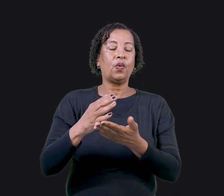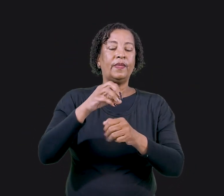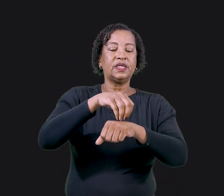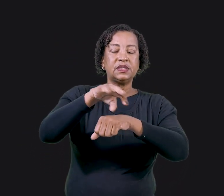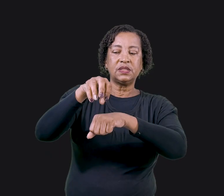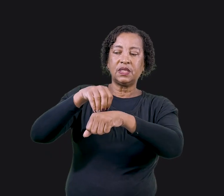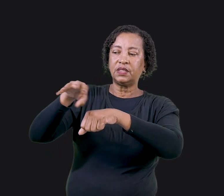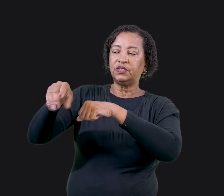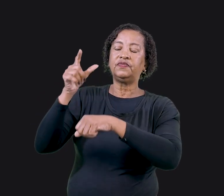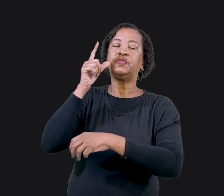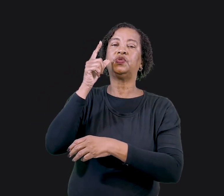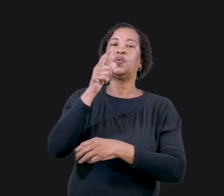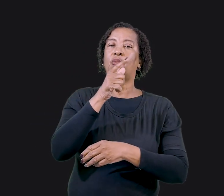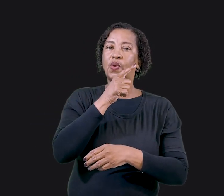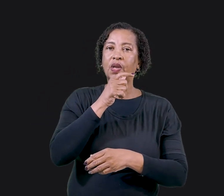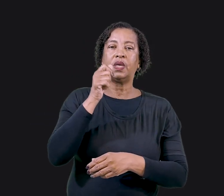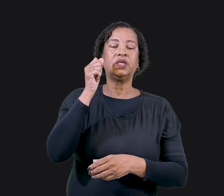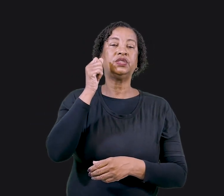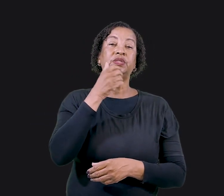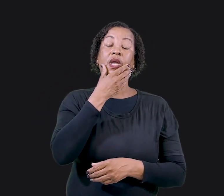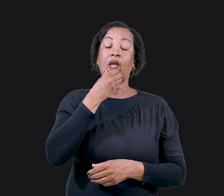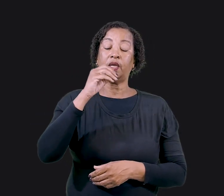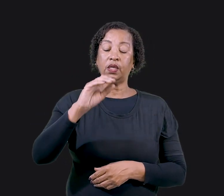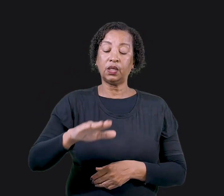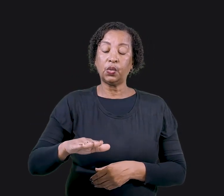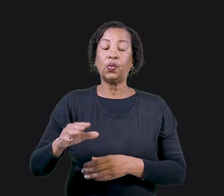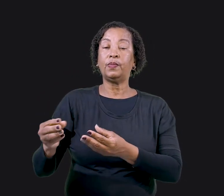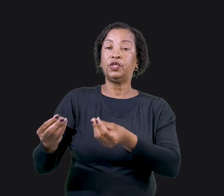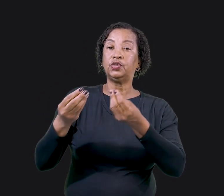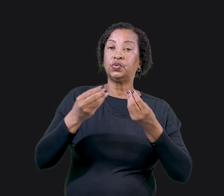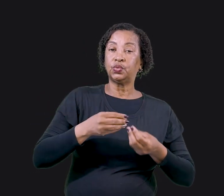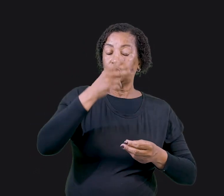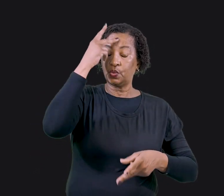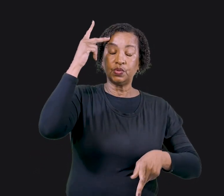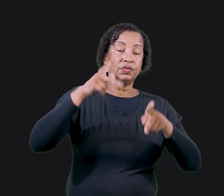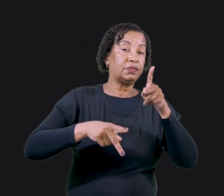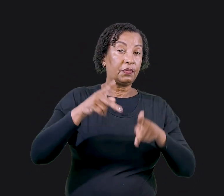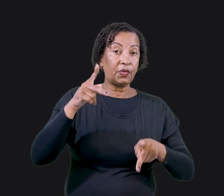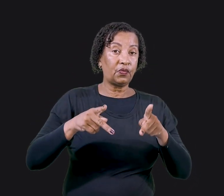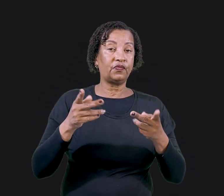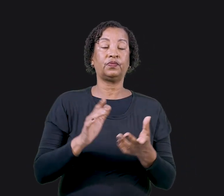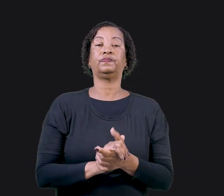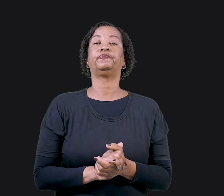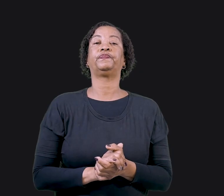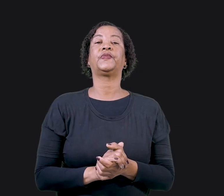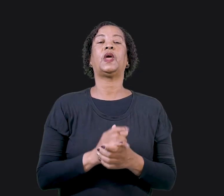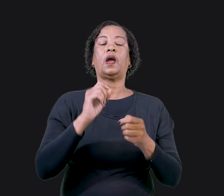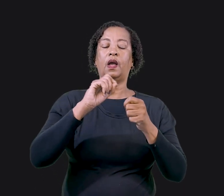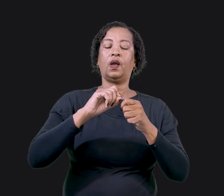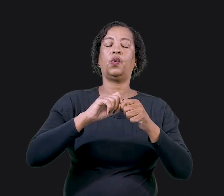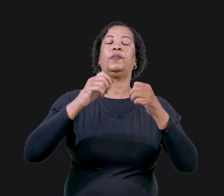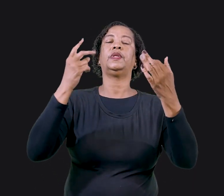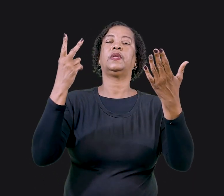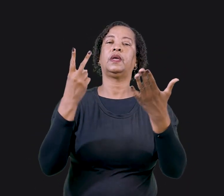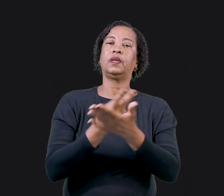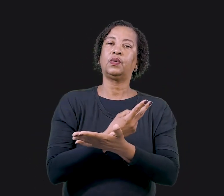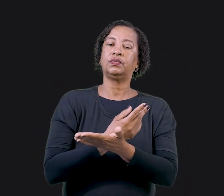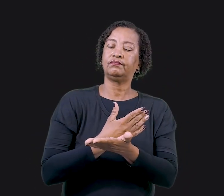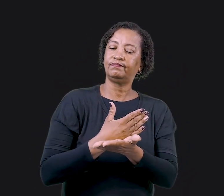distribuir o lanche que o menino tinha trazido para uma multidão de até 20.000 pessoas. Foi aí que o milagre começou a